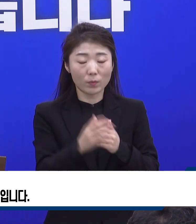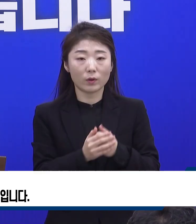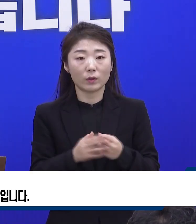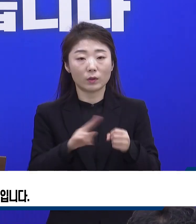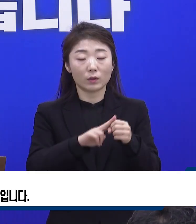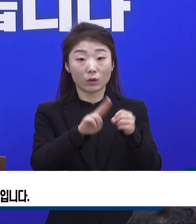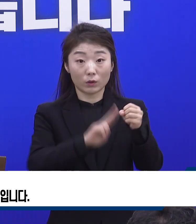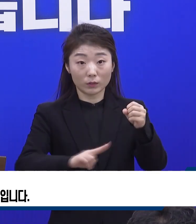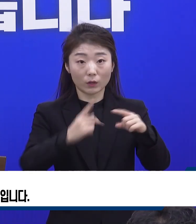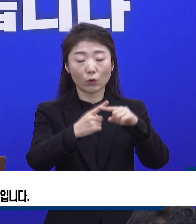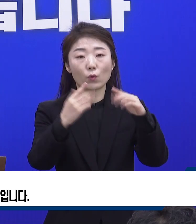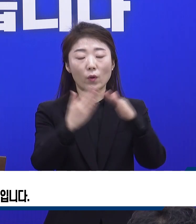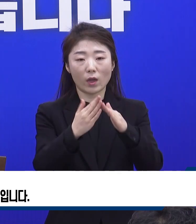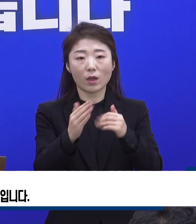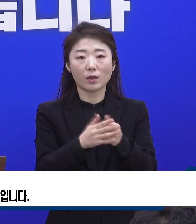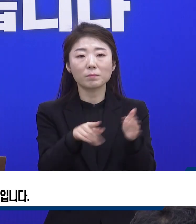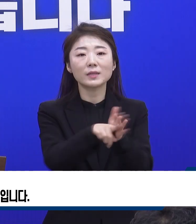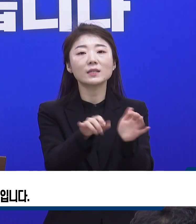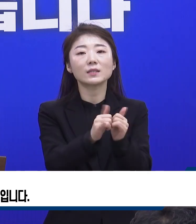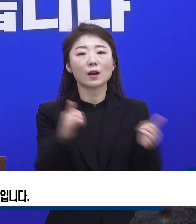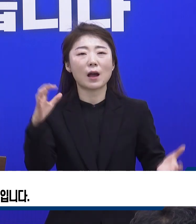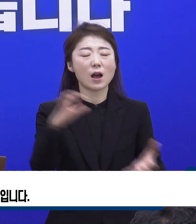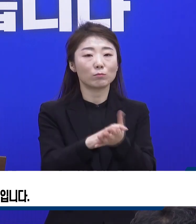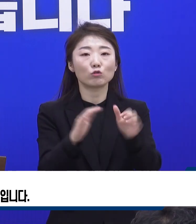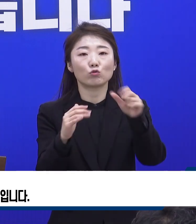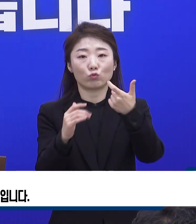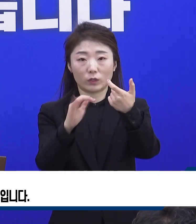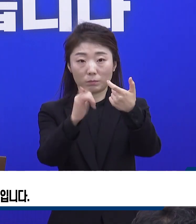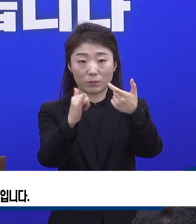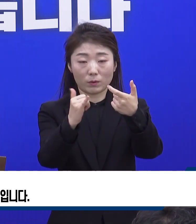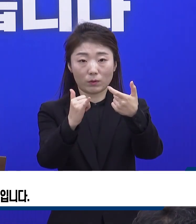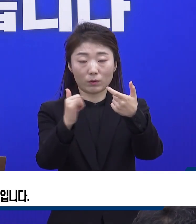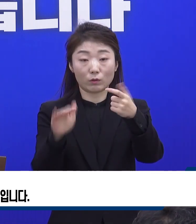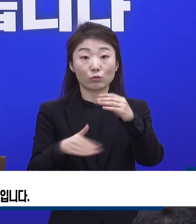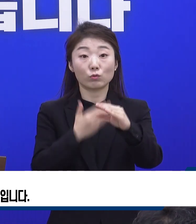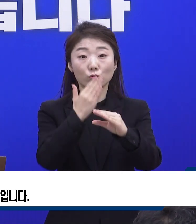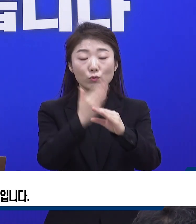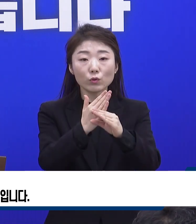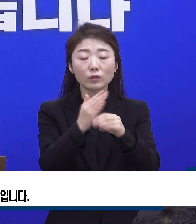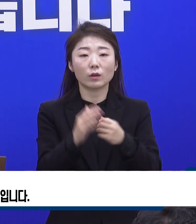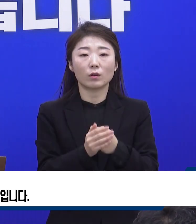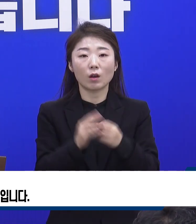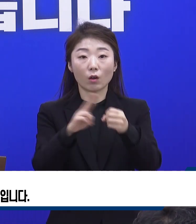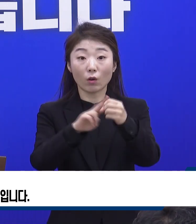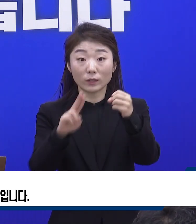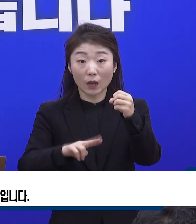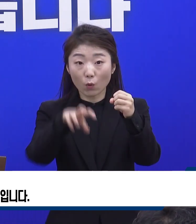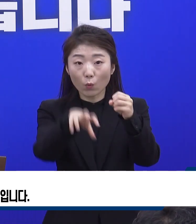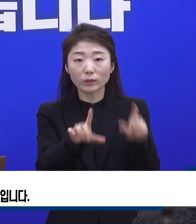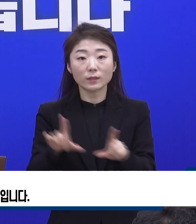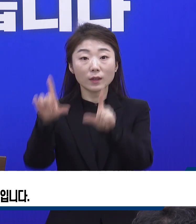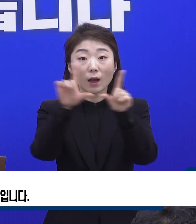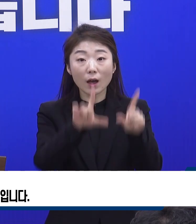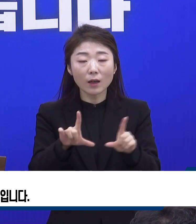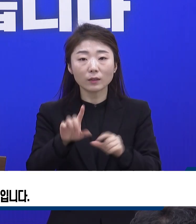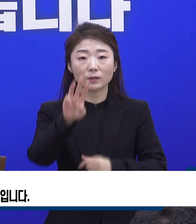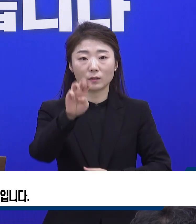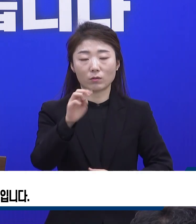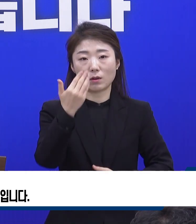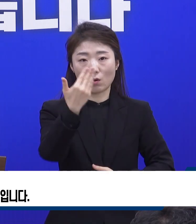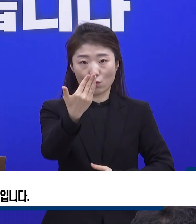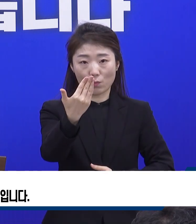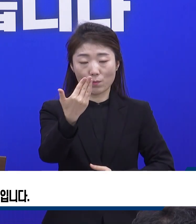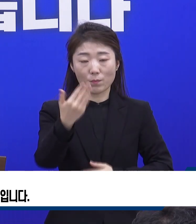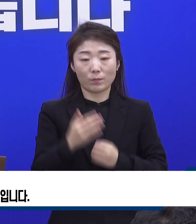모두 60명으로 파악이 되었습니다. 이 중 현재 거창군에 거주하고 있는 분이 39명, 그리고